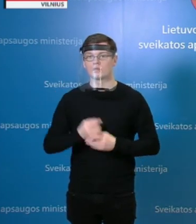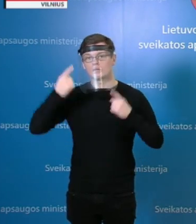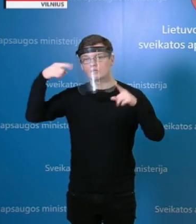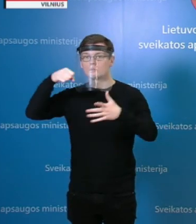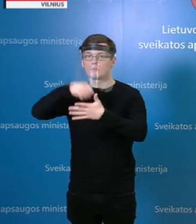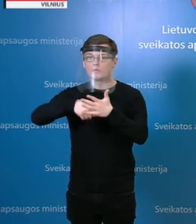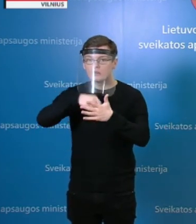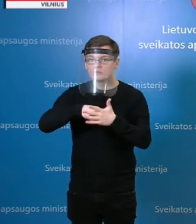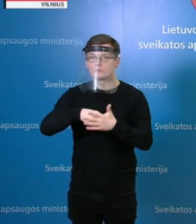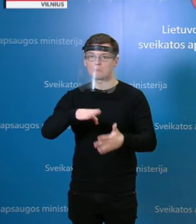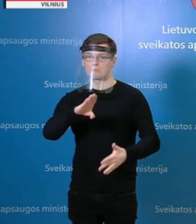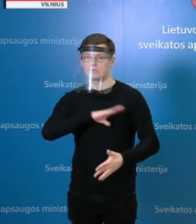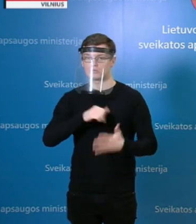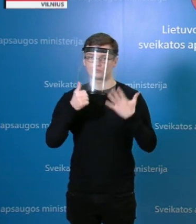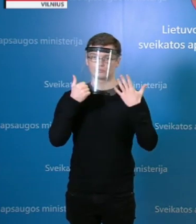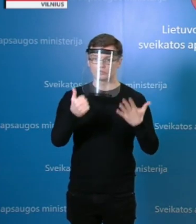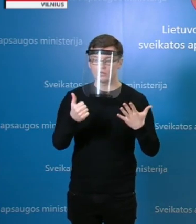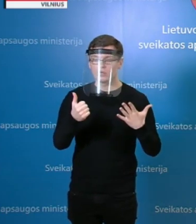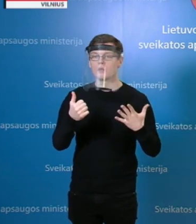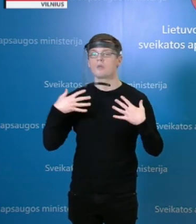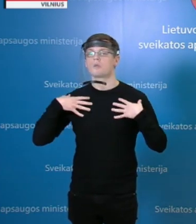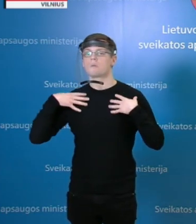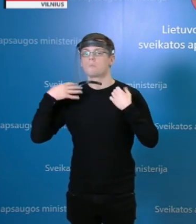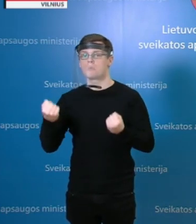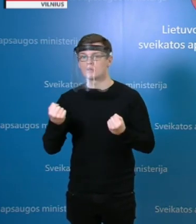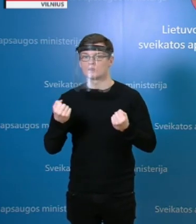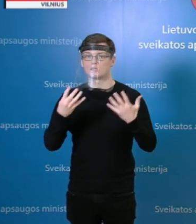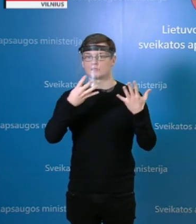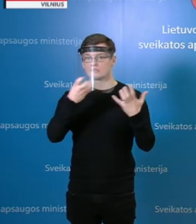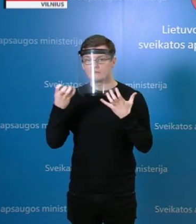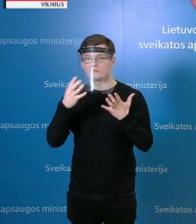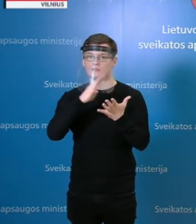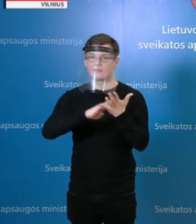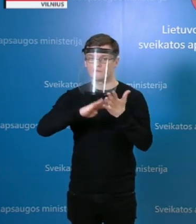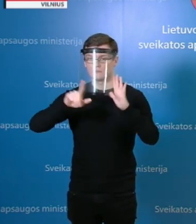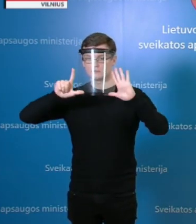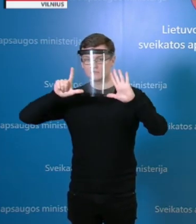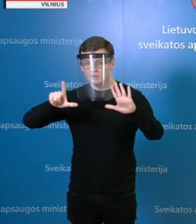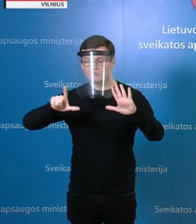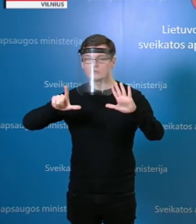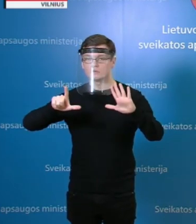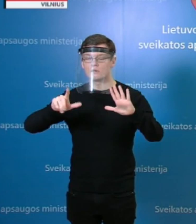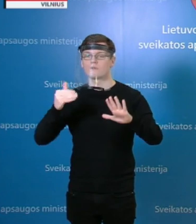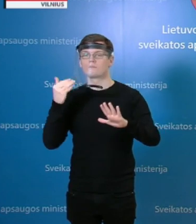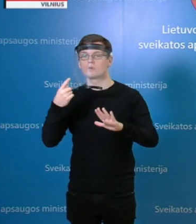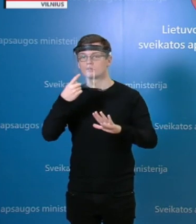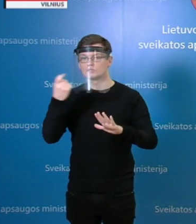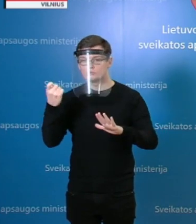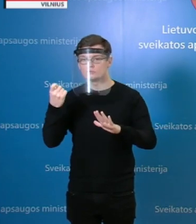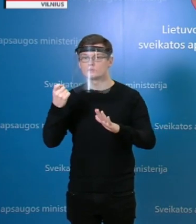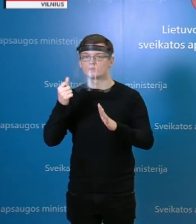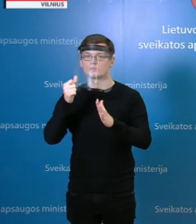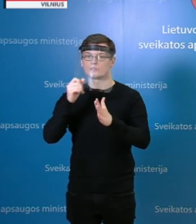6, pasveikusiųjų skaičius yra 997, iš jų 196 sveikatos